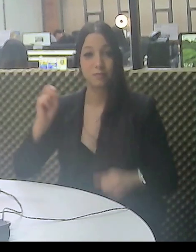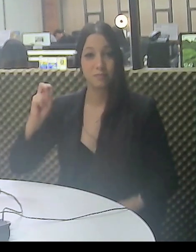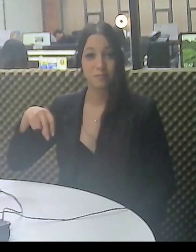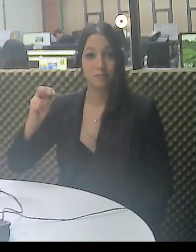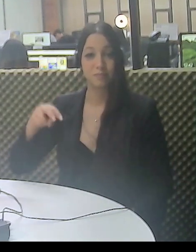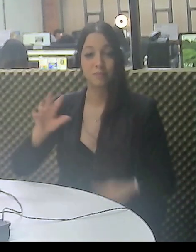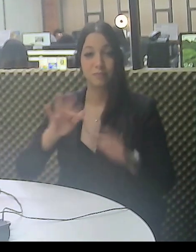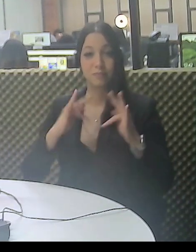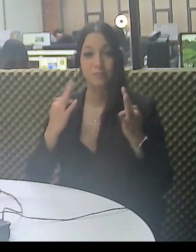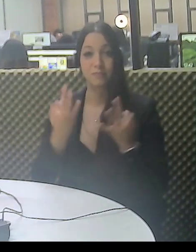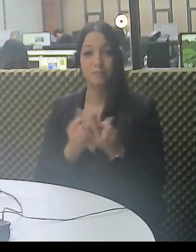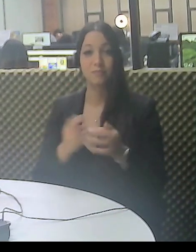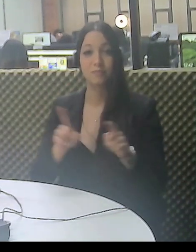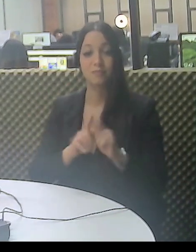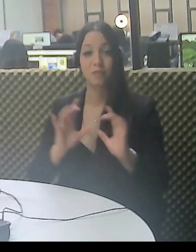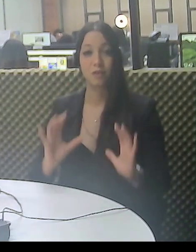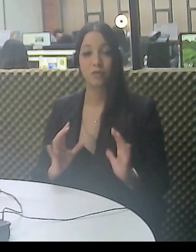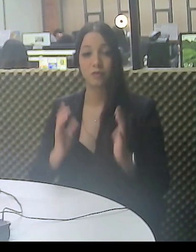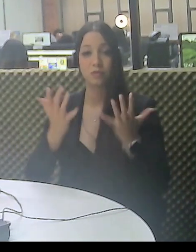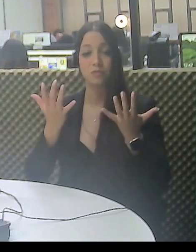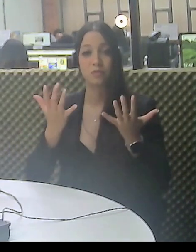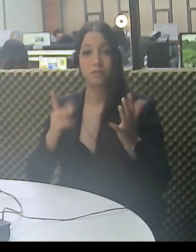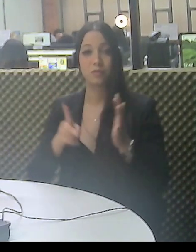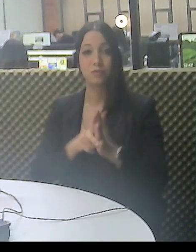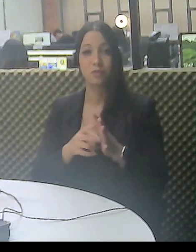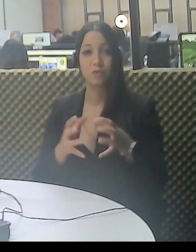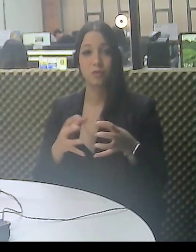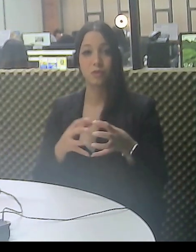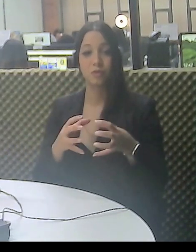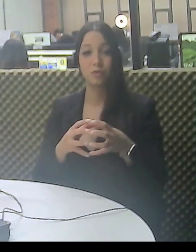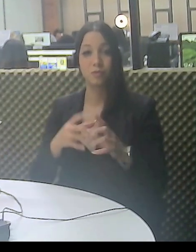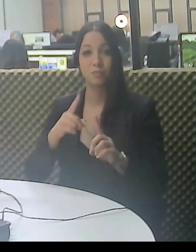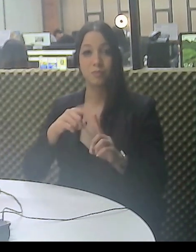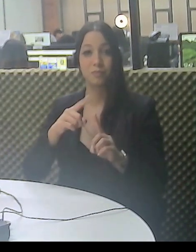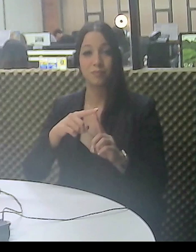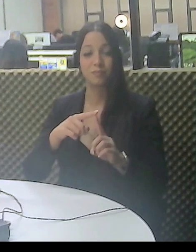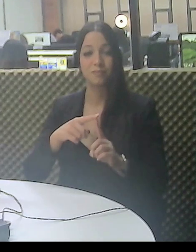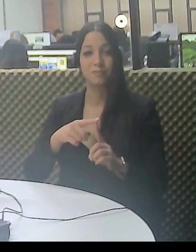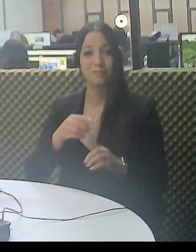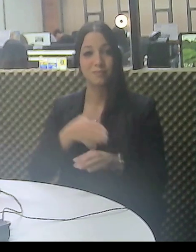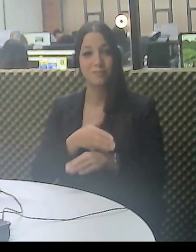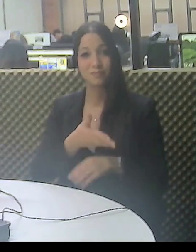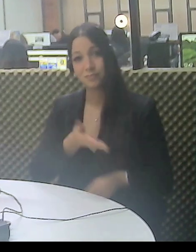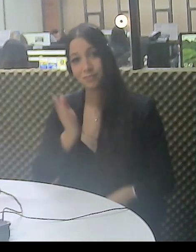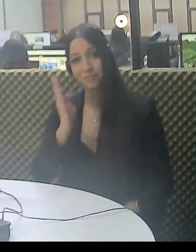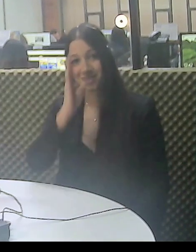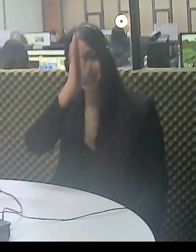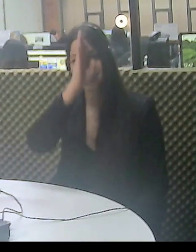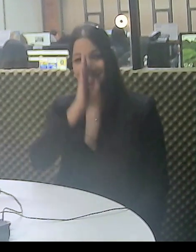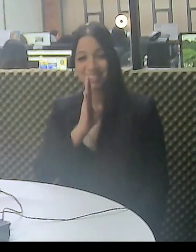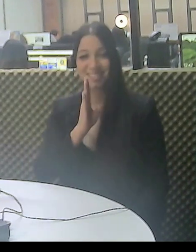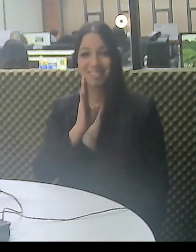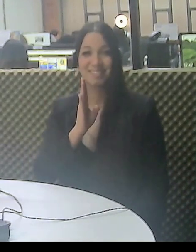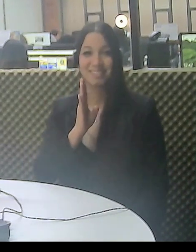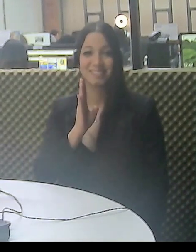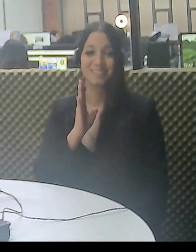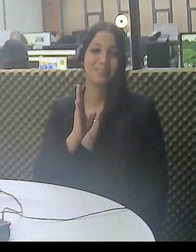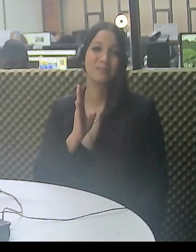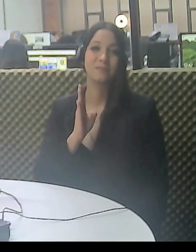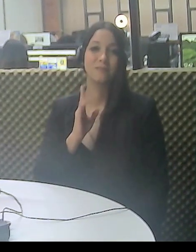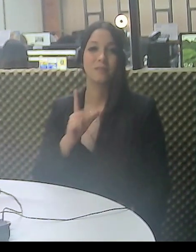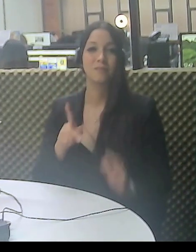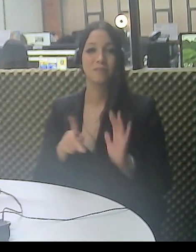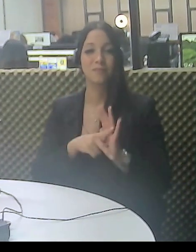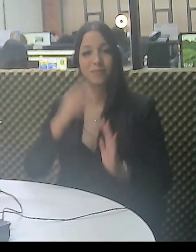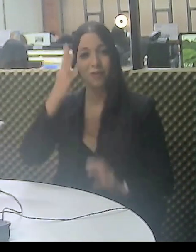da família e o show musical apoiado pelo Grupo Paranaíba. Não deixe de participar, é tudo gratuito e em um dos